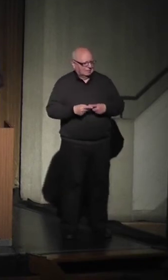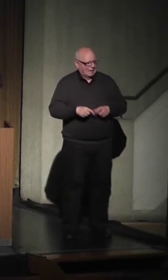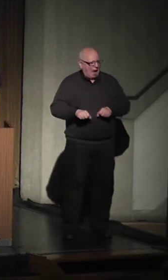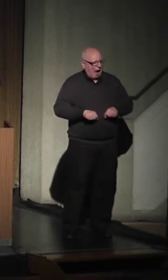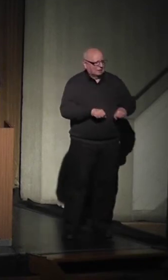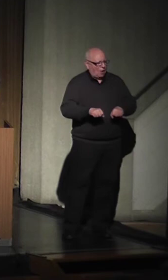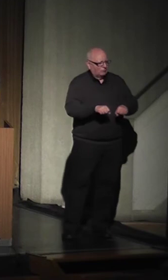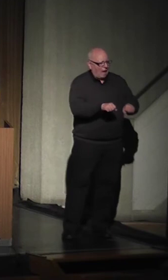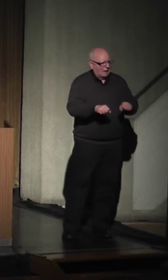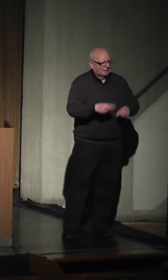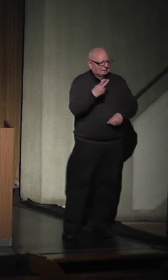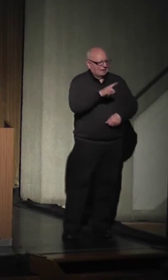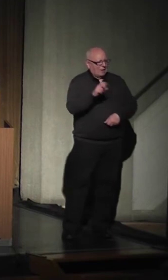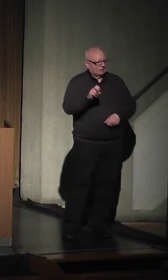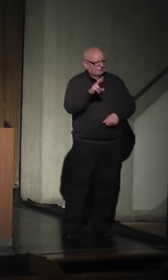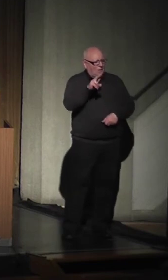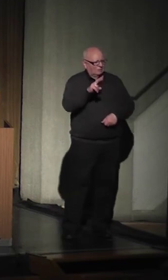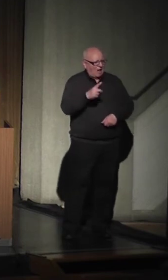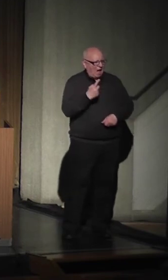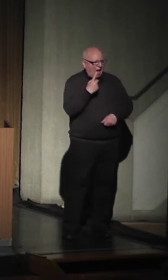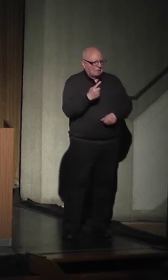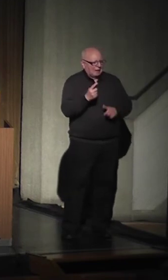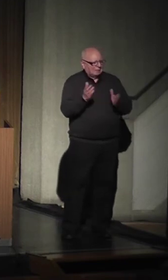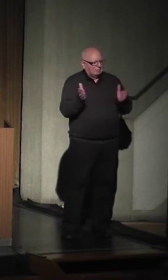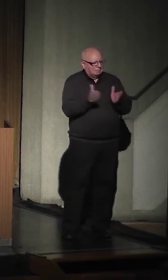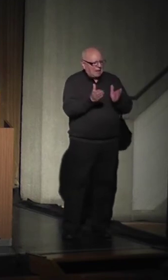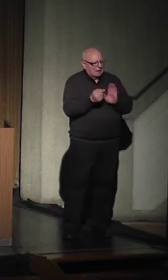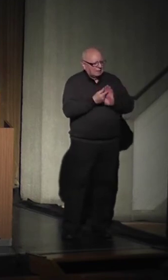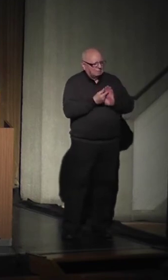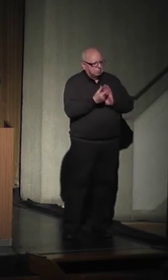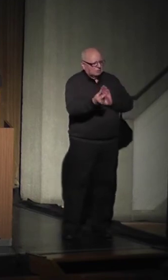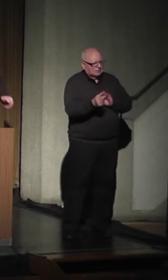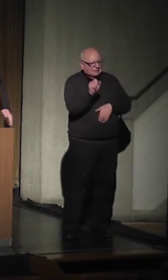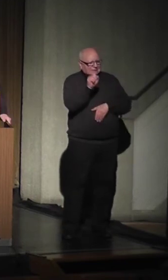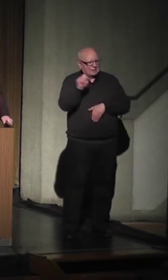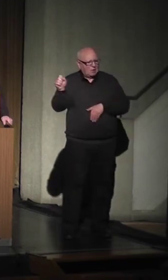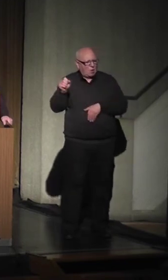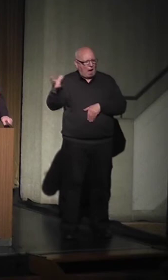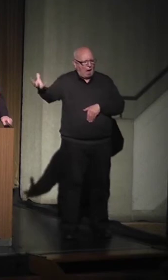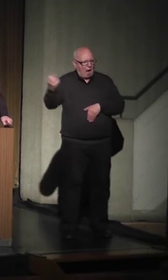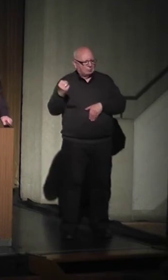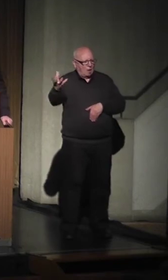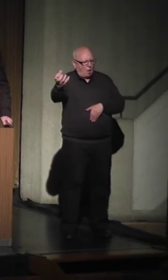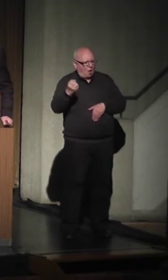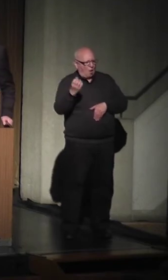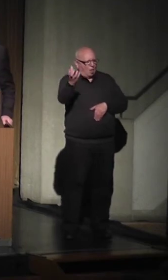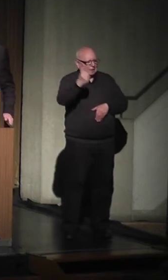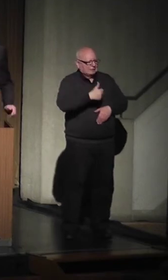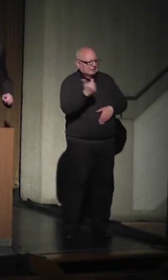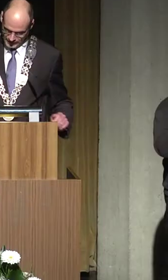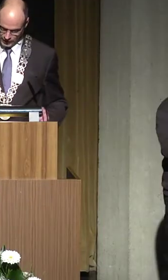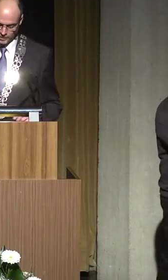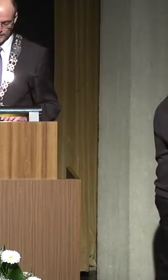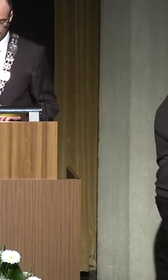Seit 2012 machen sich einmal die Woche zwei Kleinbusse auf den Weg, um Senioren zu Hause abzuholen und zu einem Supermarkt